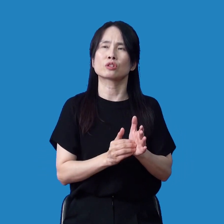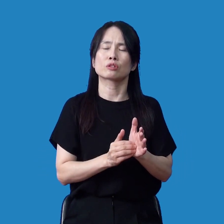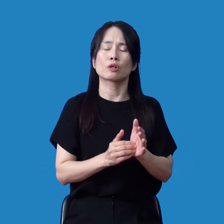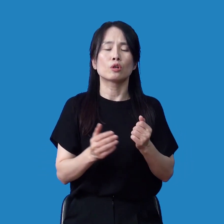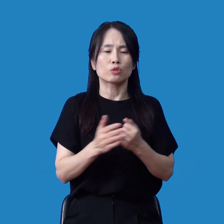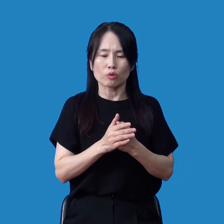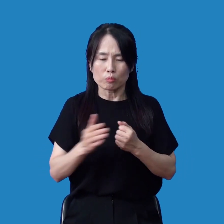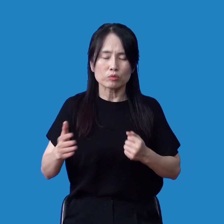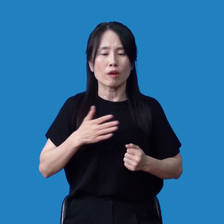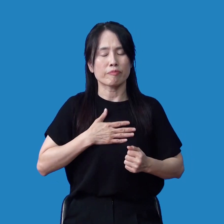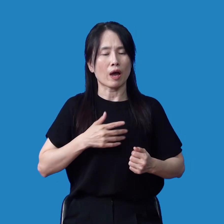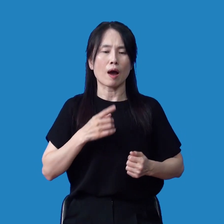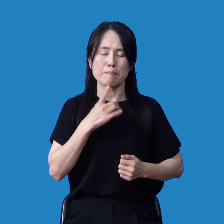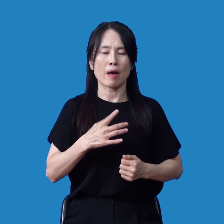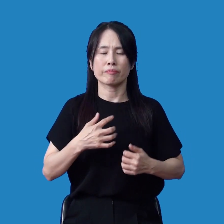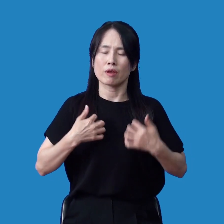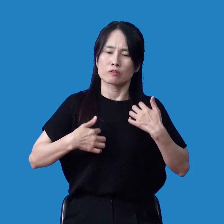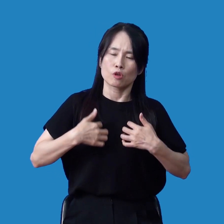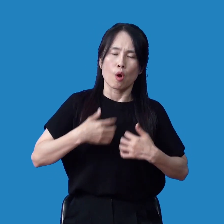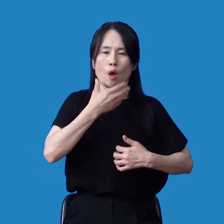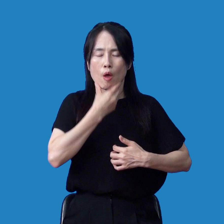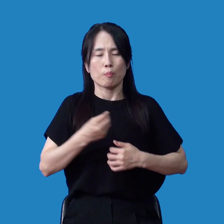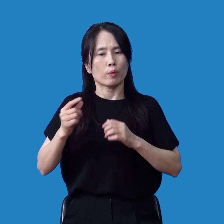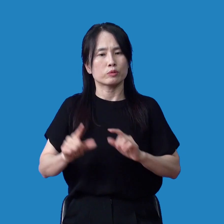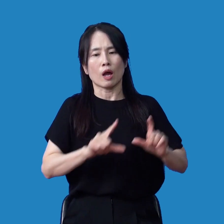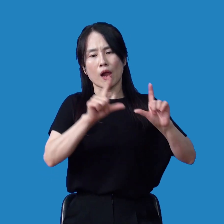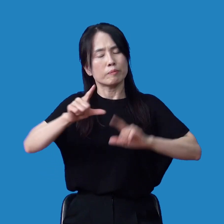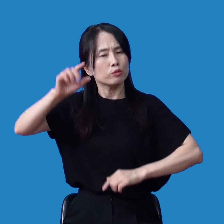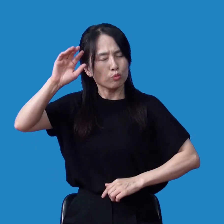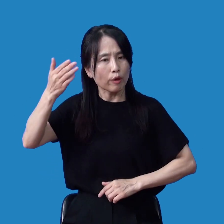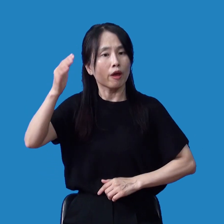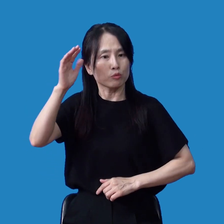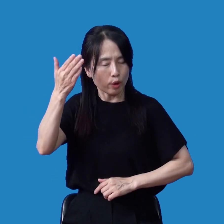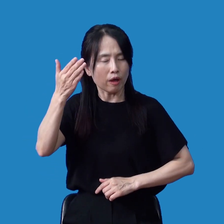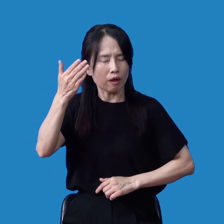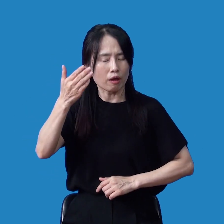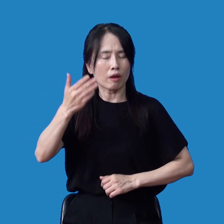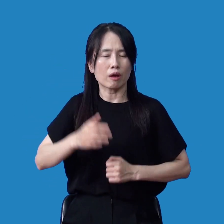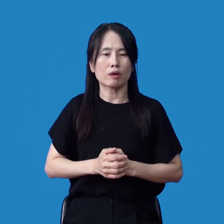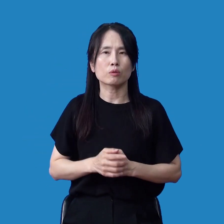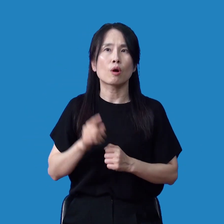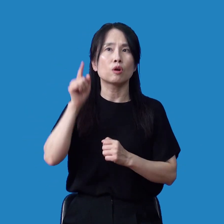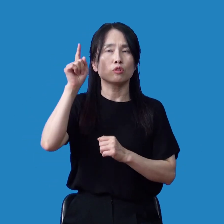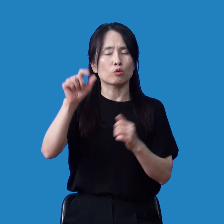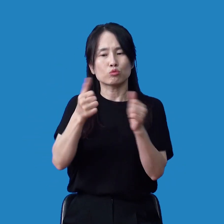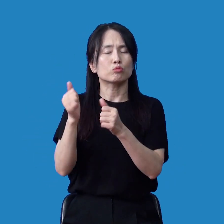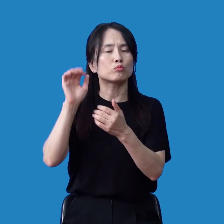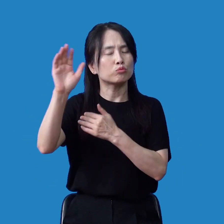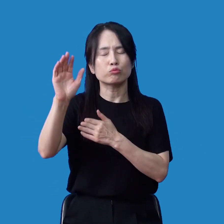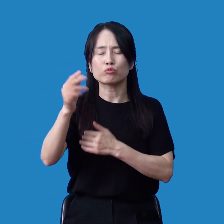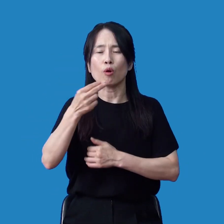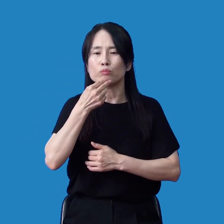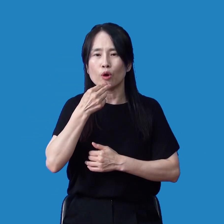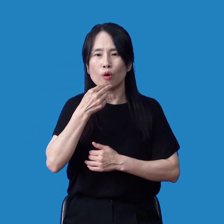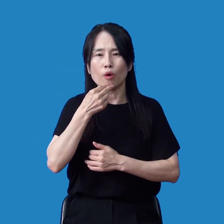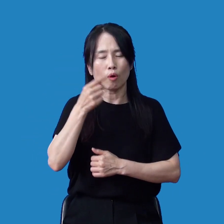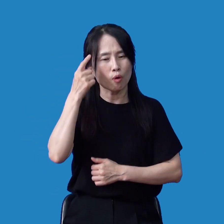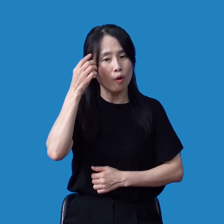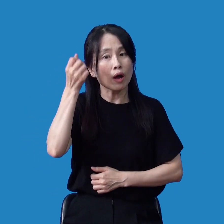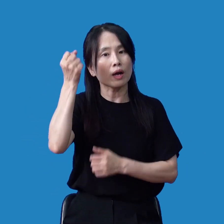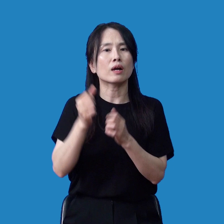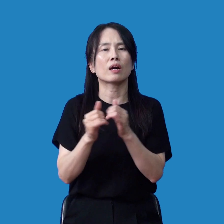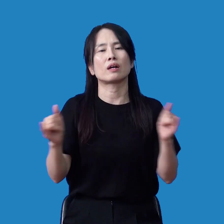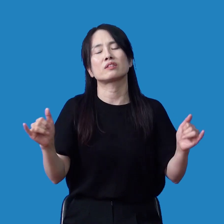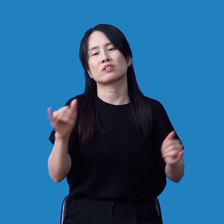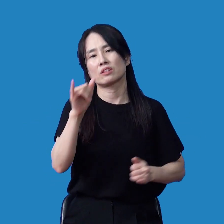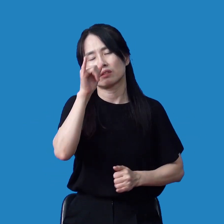어떻게 하든지 즐겁게 행복하게 사는 거기에 모든 초점을 맞추고 살아갑니다. 그래서 이